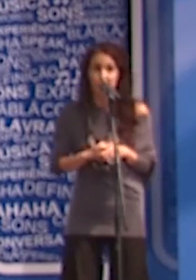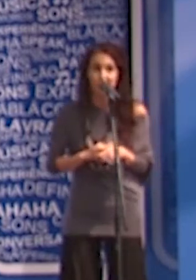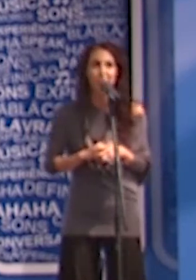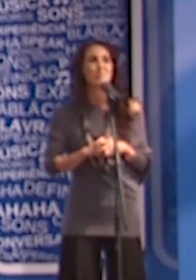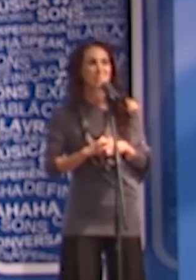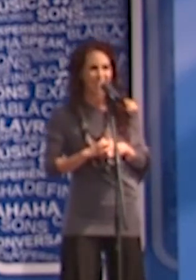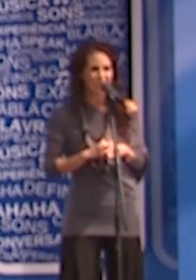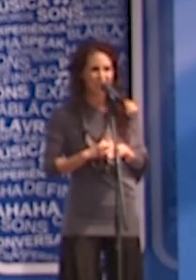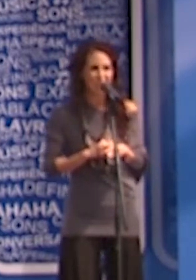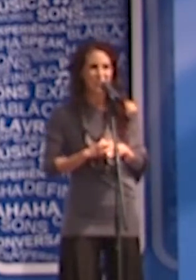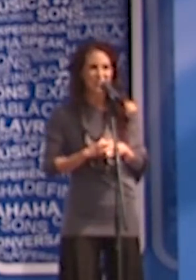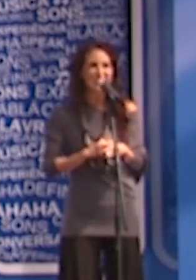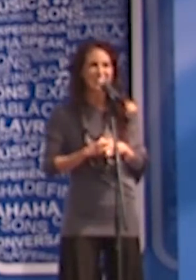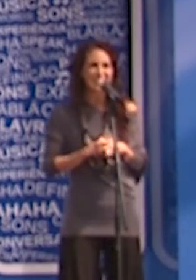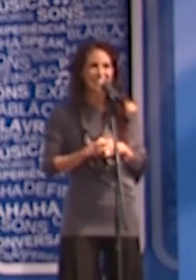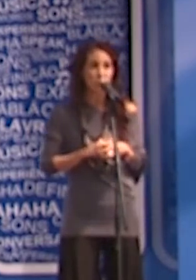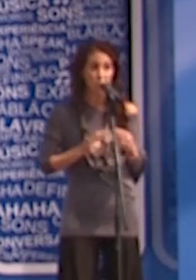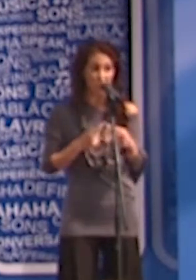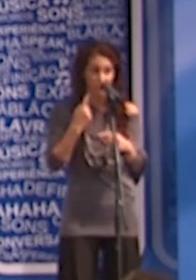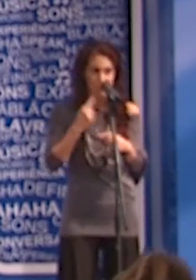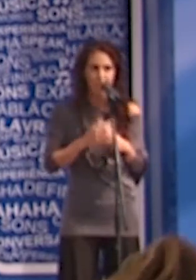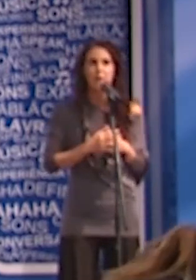eu estou contigo,